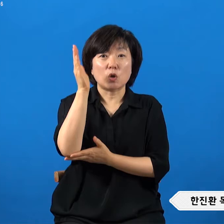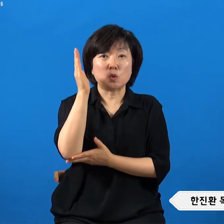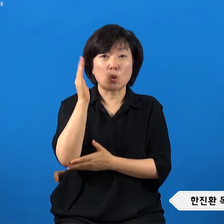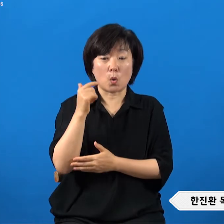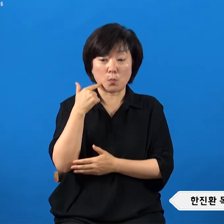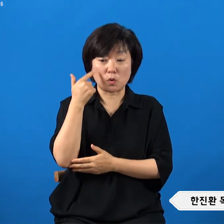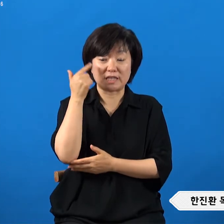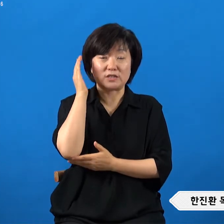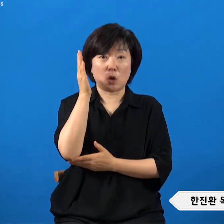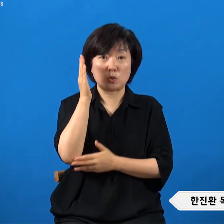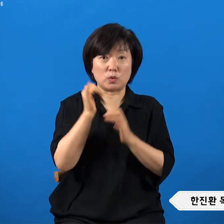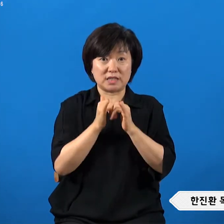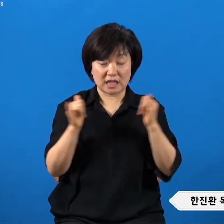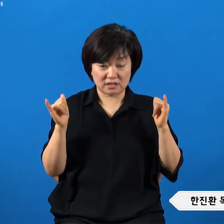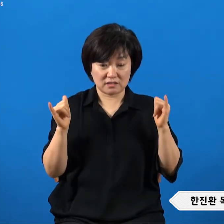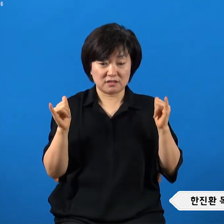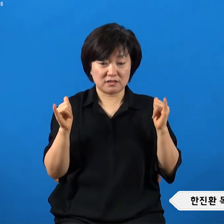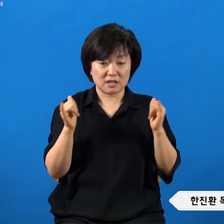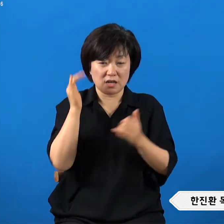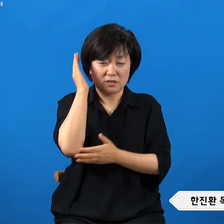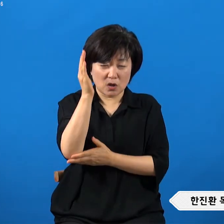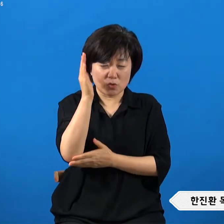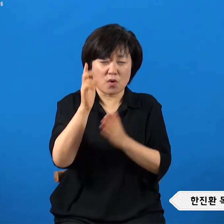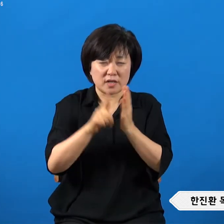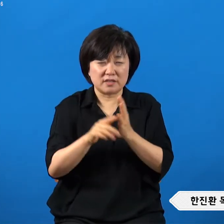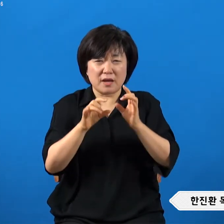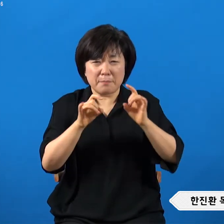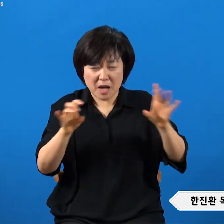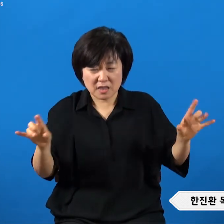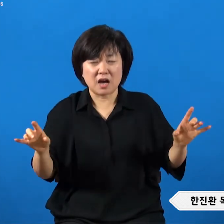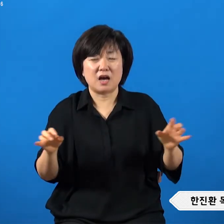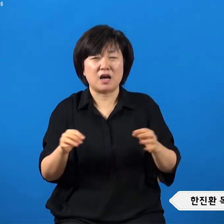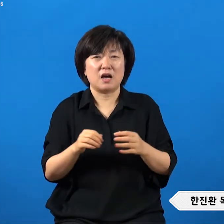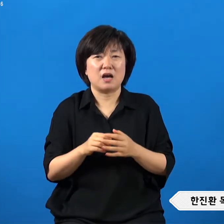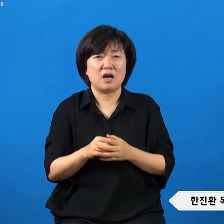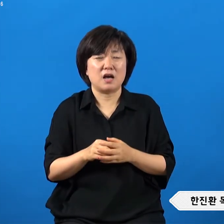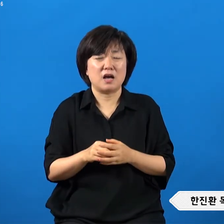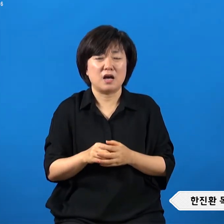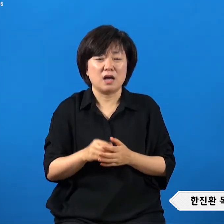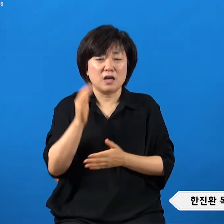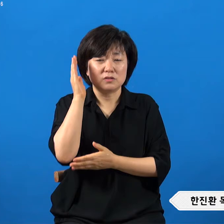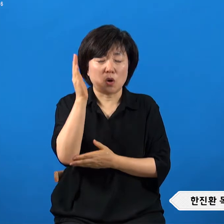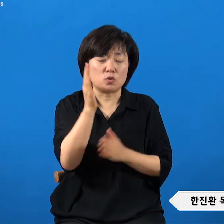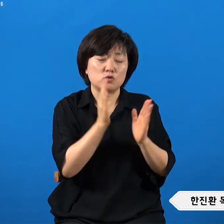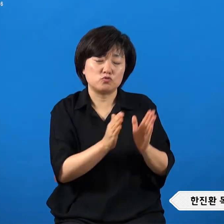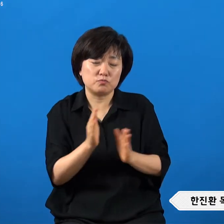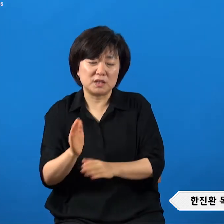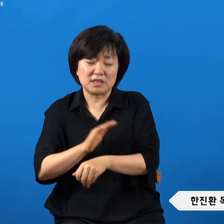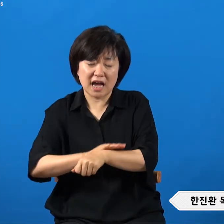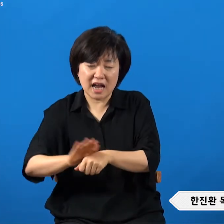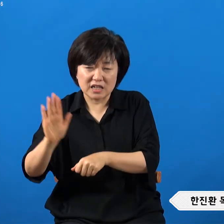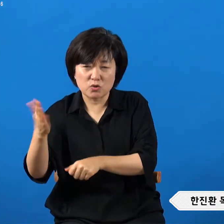설교자들은 설교할 때마다 이 사실을 절감합니다. 어떨